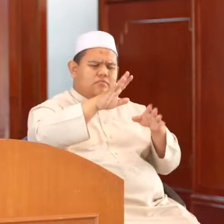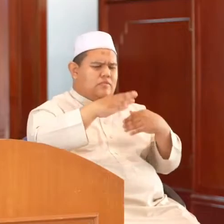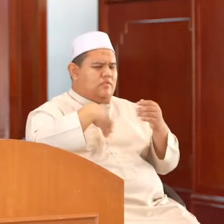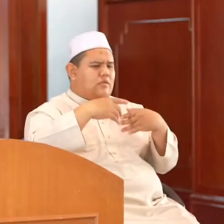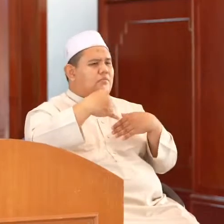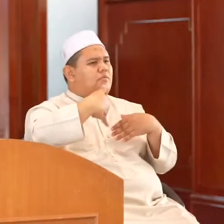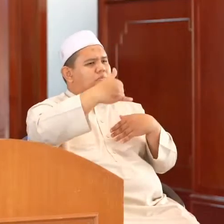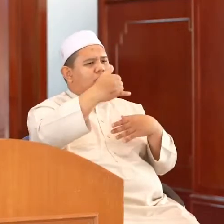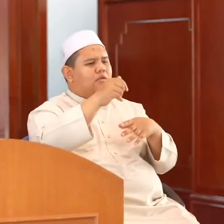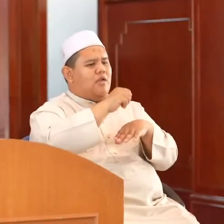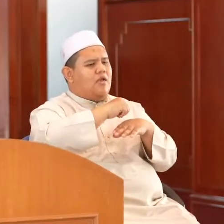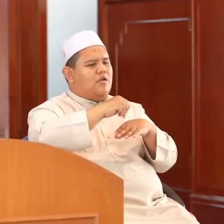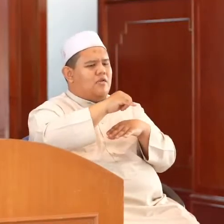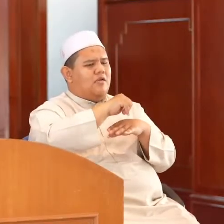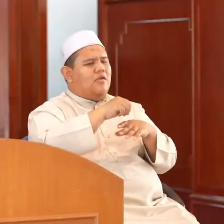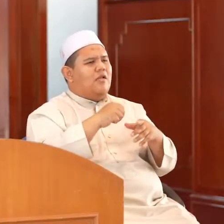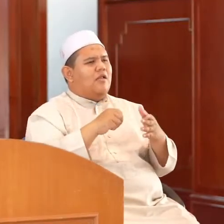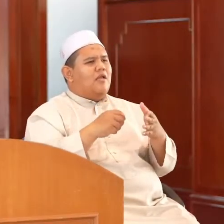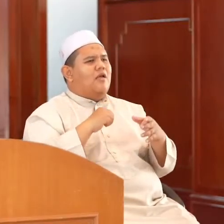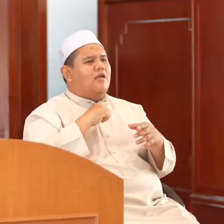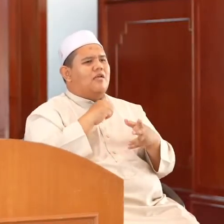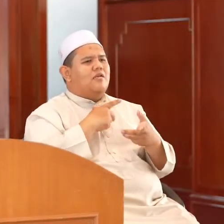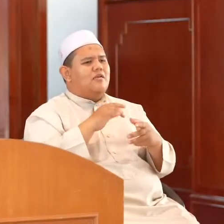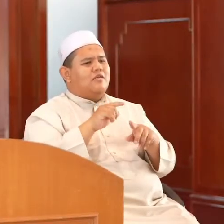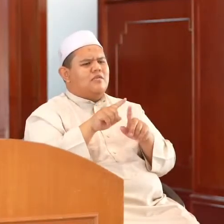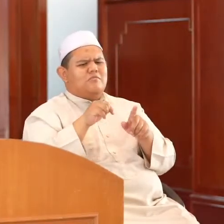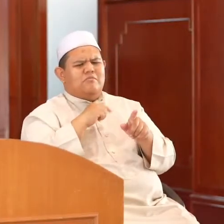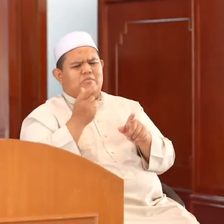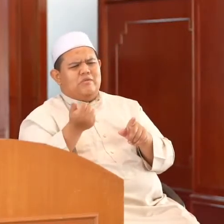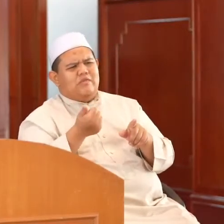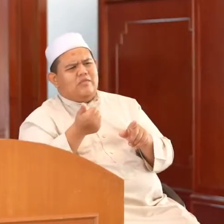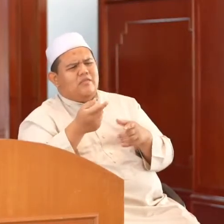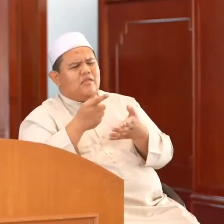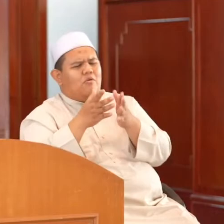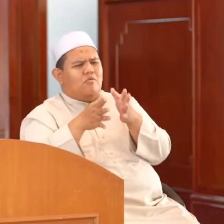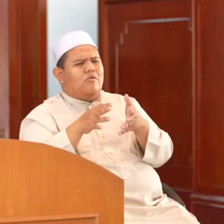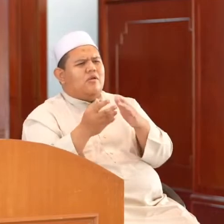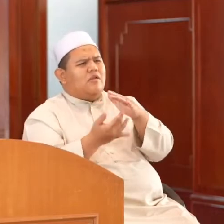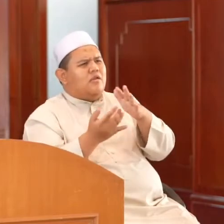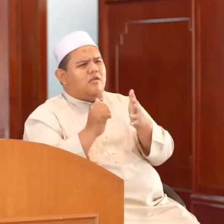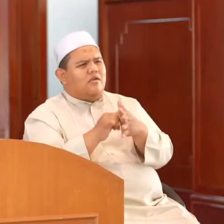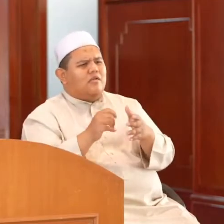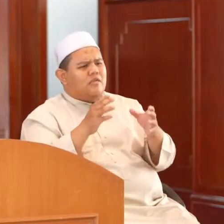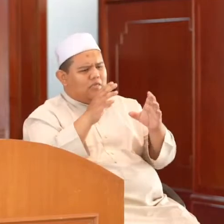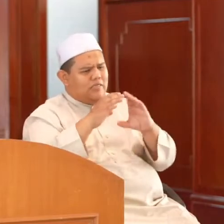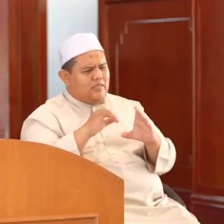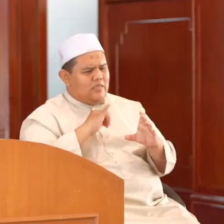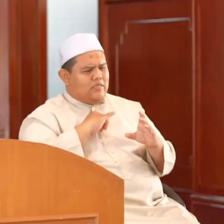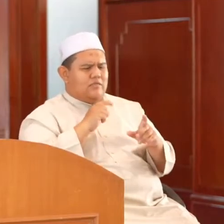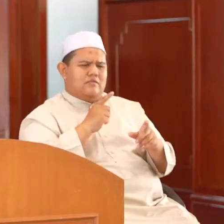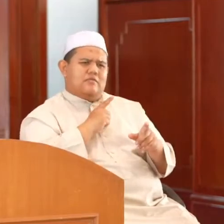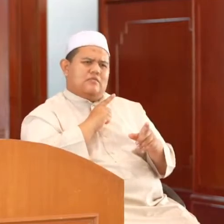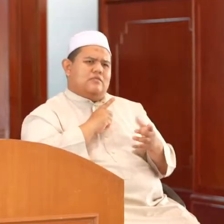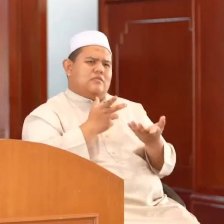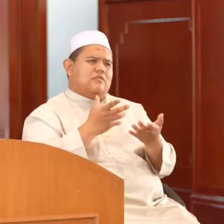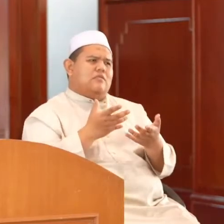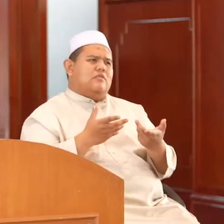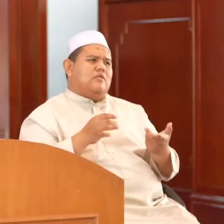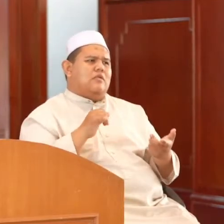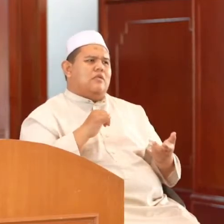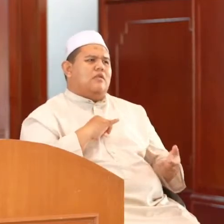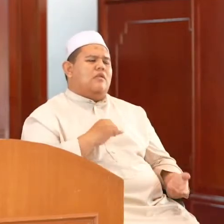ahli syurga, aku ni ahli neraka. Jangan cari aku, aku hak